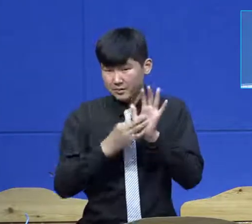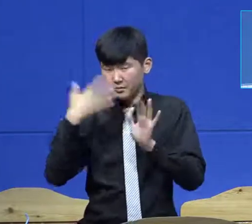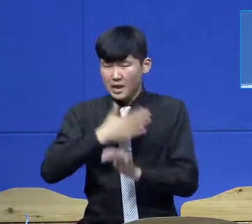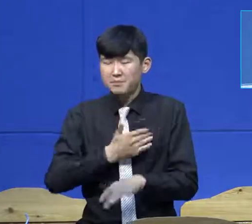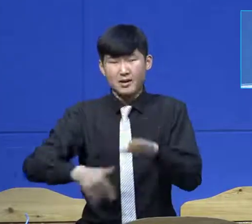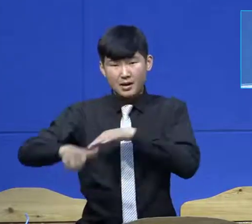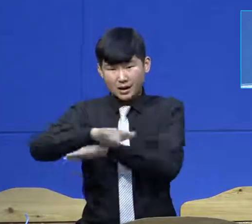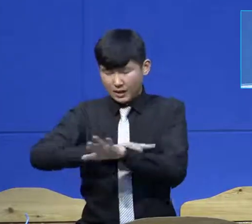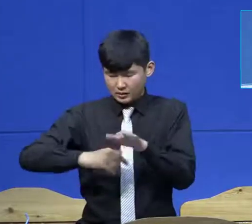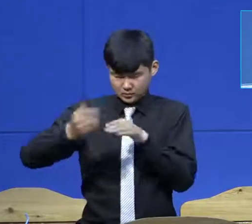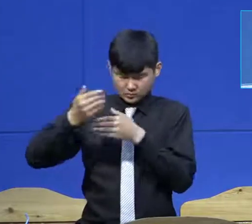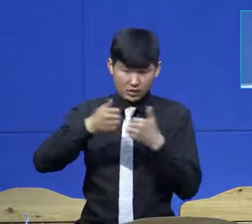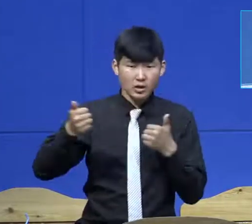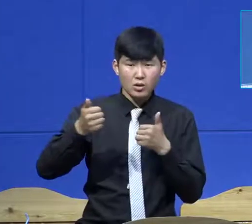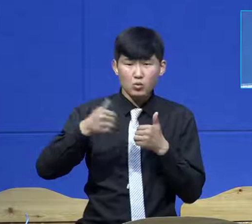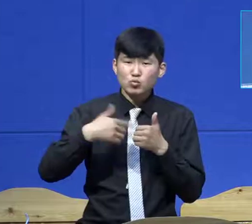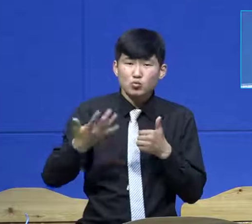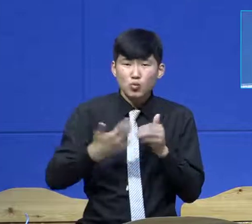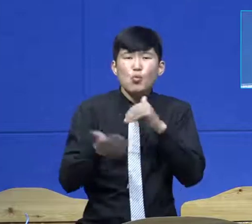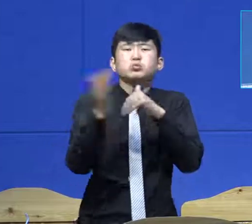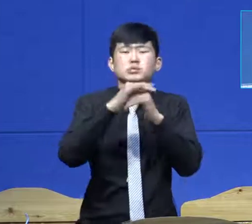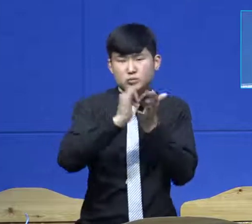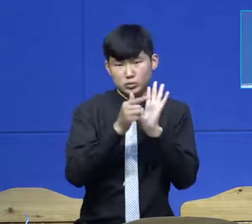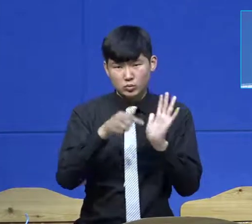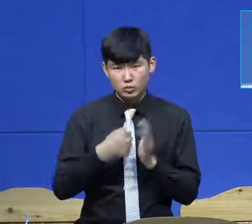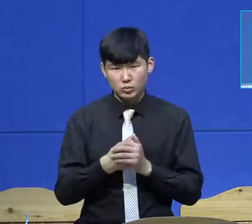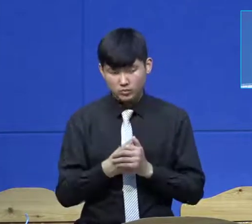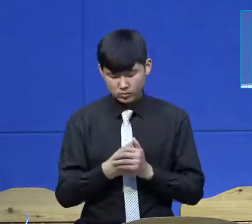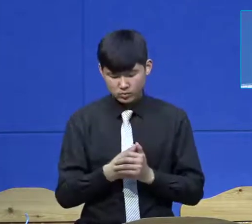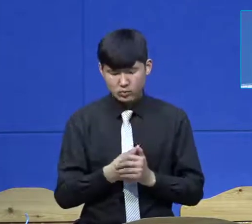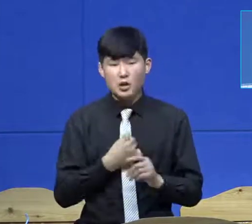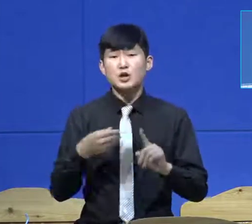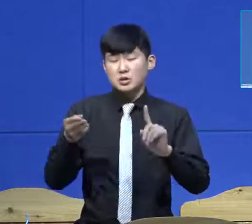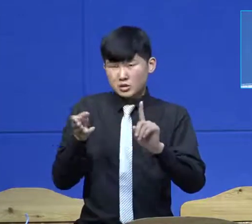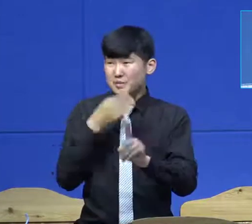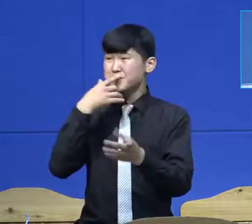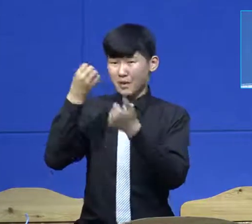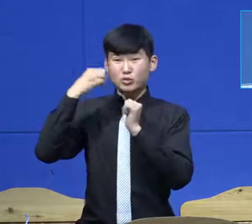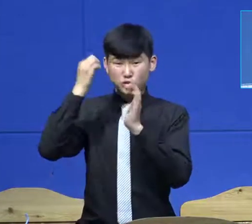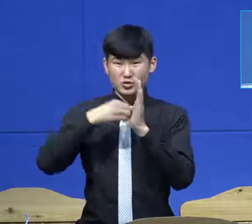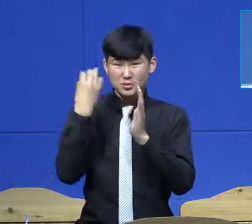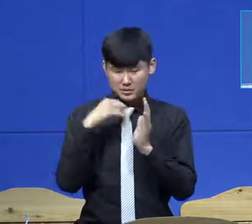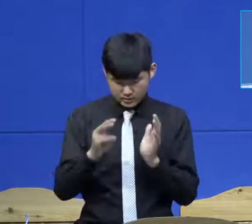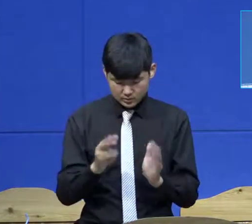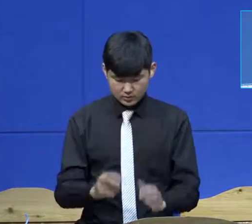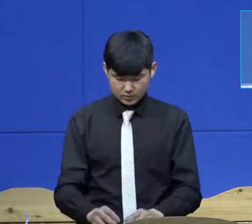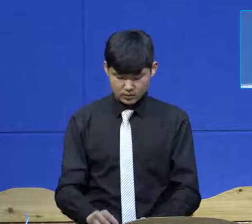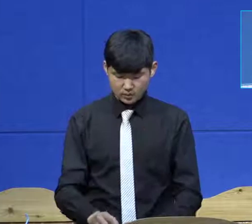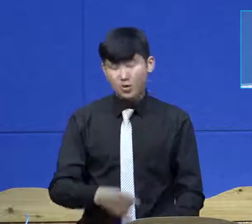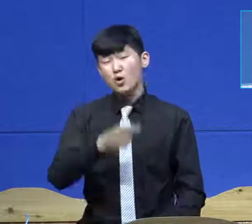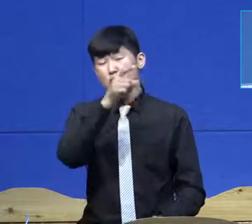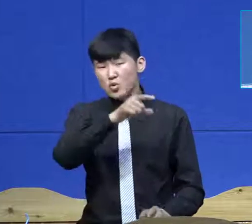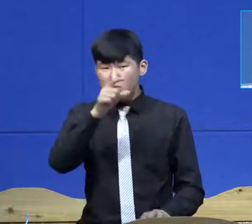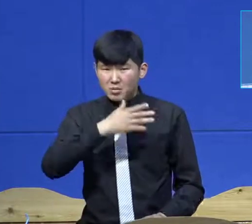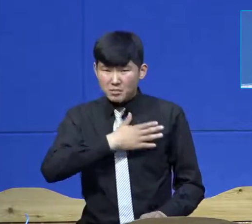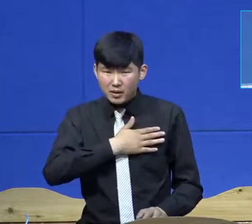газраас таслагдчихэ гэсэн үгсэн гэсэн үг. Мэдээжийн шитгэлэг амсах ёстой байсан ард түмний